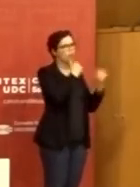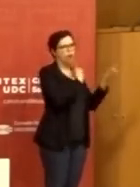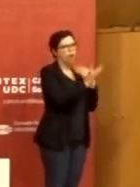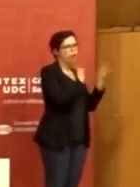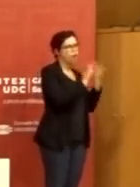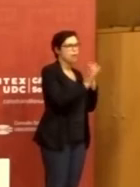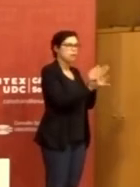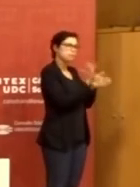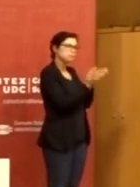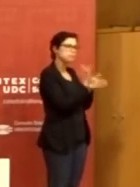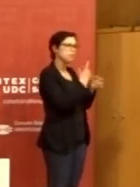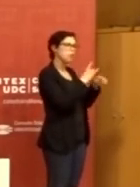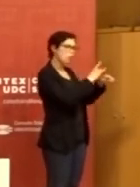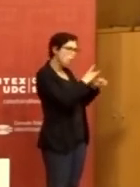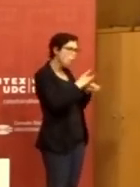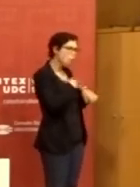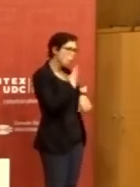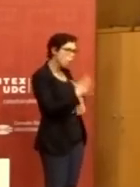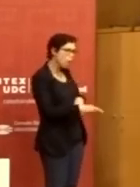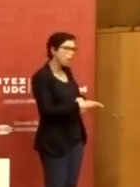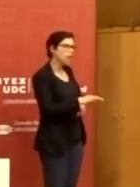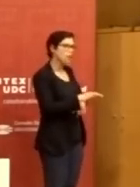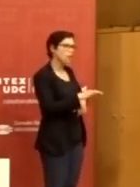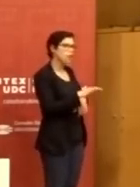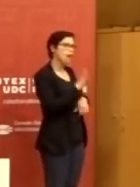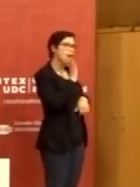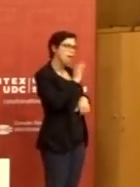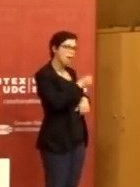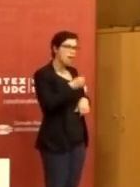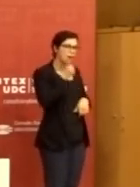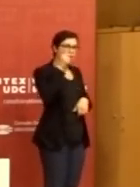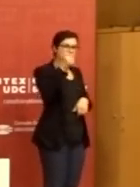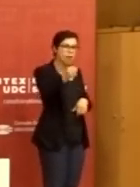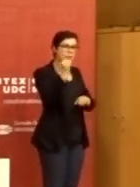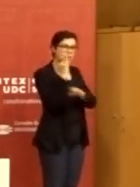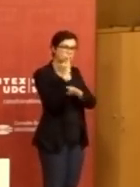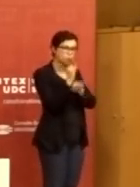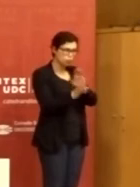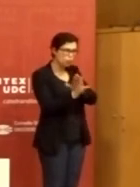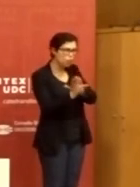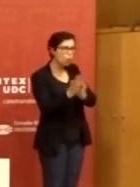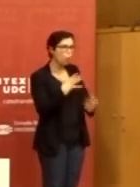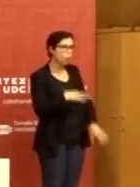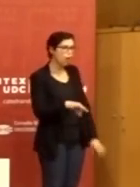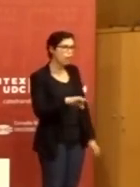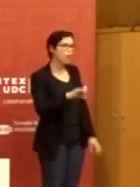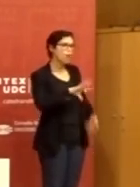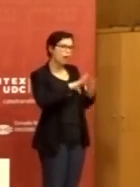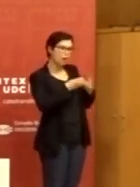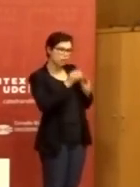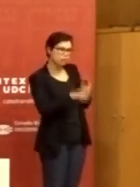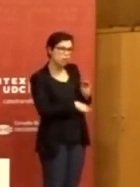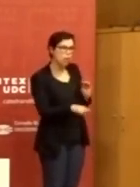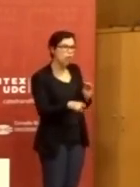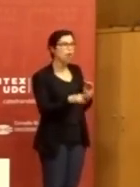menos me pudieron orientar un poco si era conveniente o no que el chico ingresara en el instituto, si era lo más adecuado o no, y